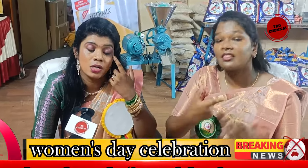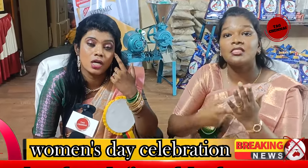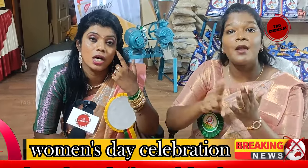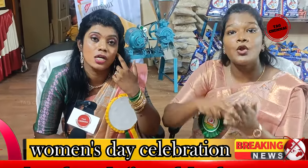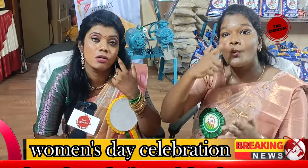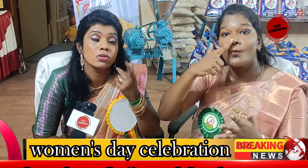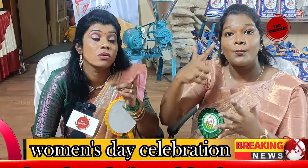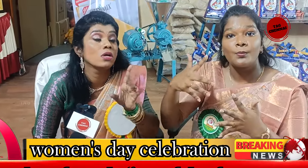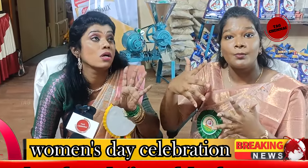பெண்கள் காதுக்கு